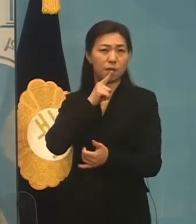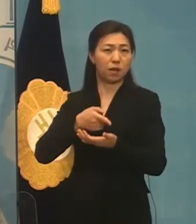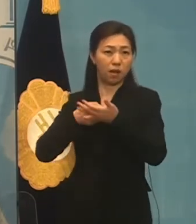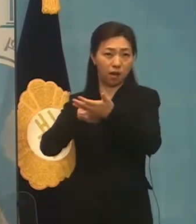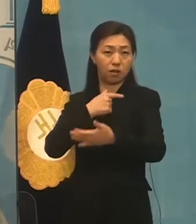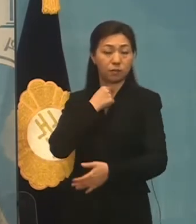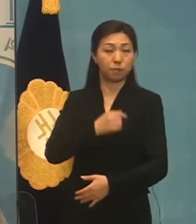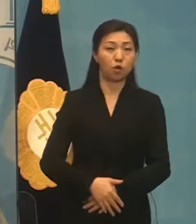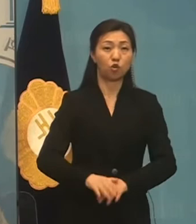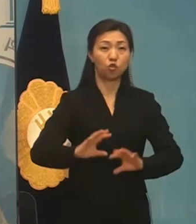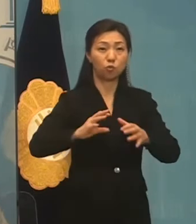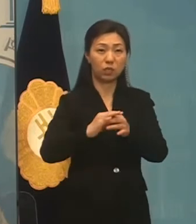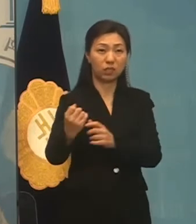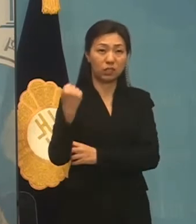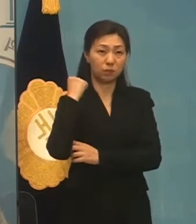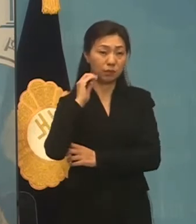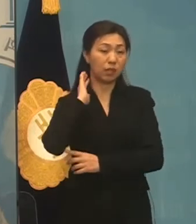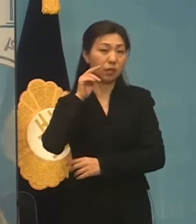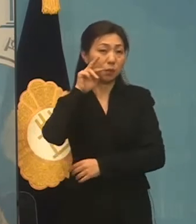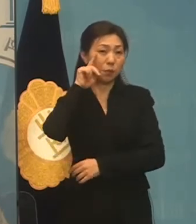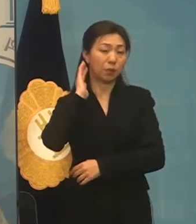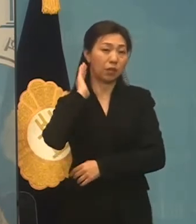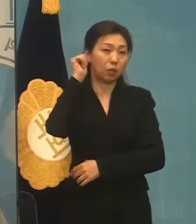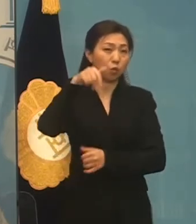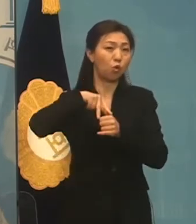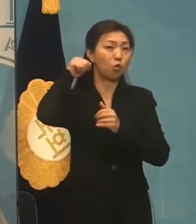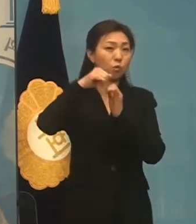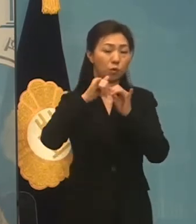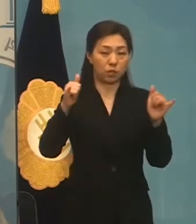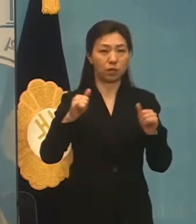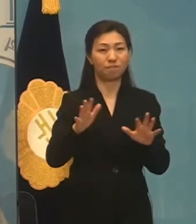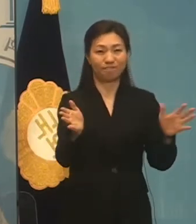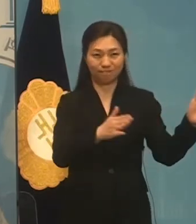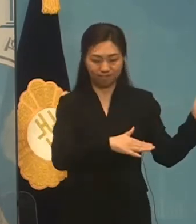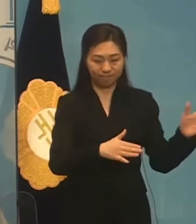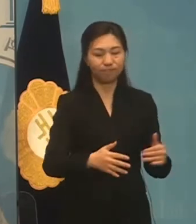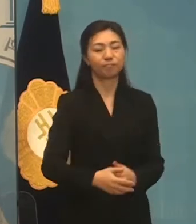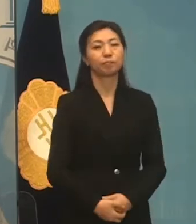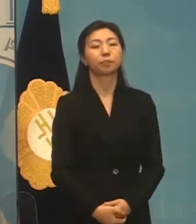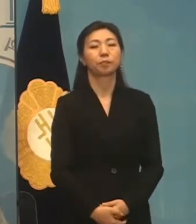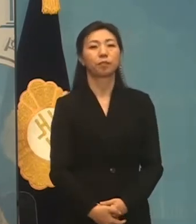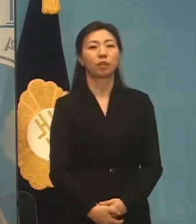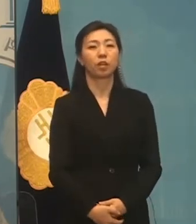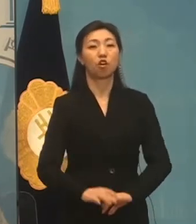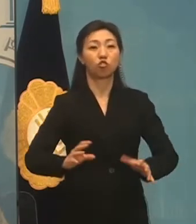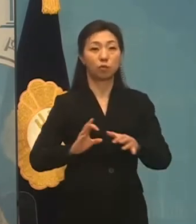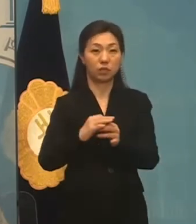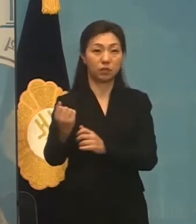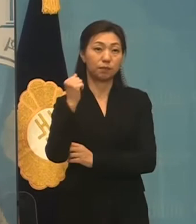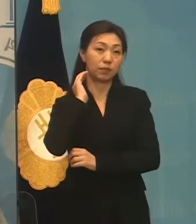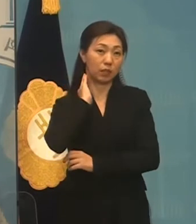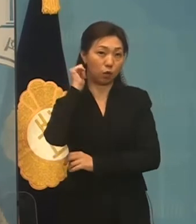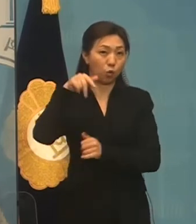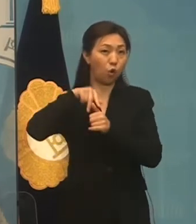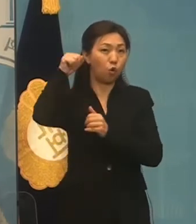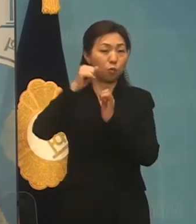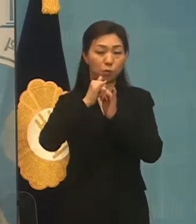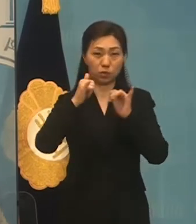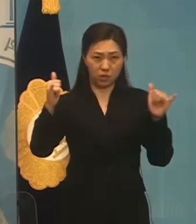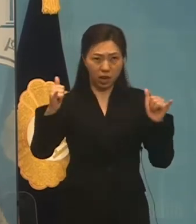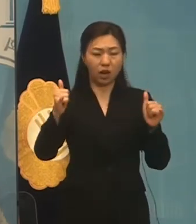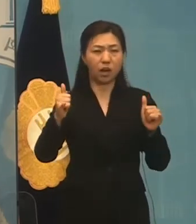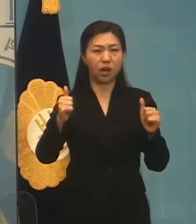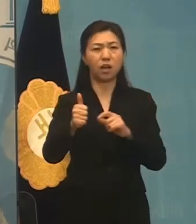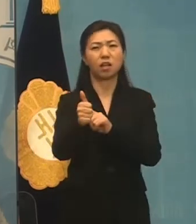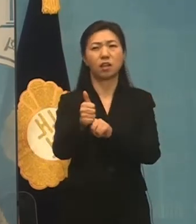국민의힘 대선 주자인 원희룡 후보의 부인, 다시 하겠습니다. 국민의힘 대선 주자인 원희룡